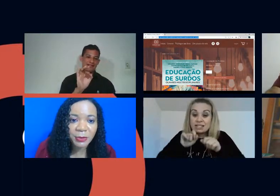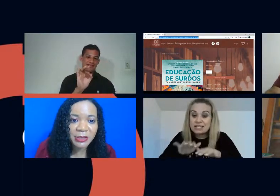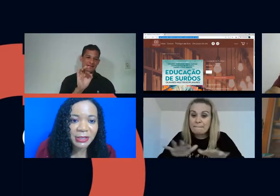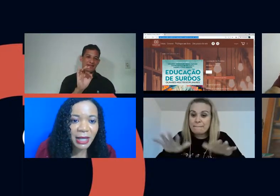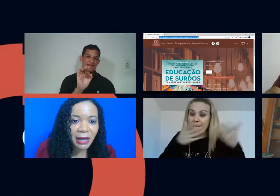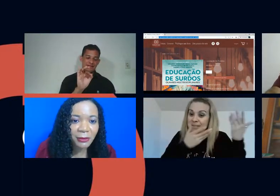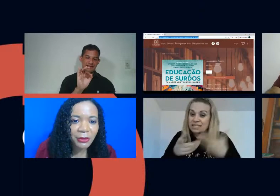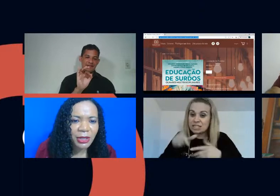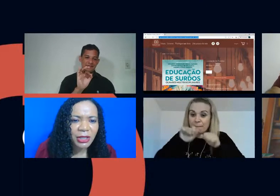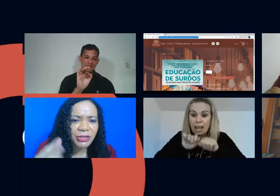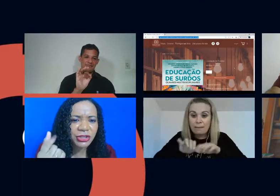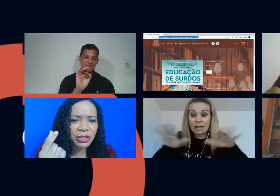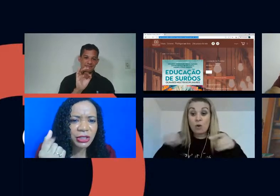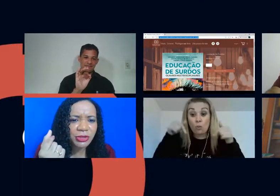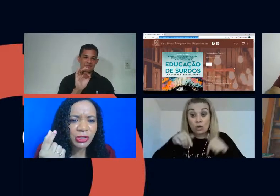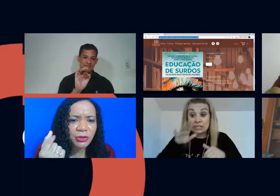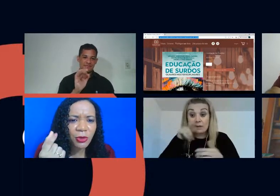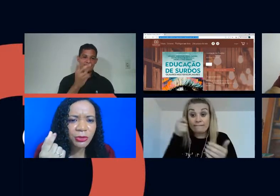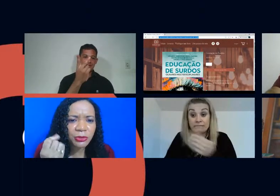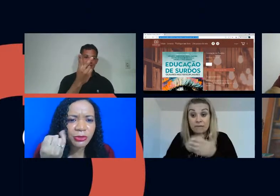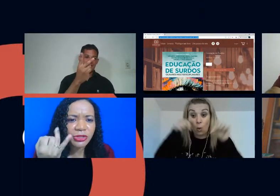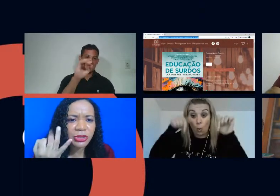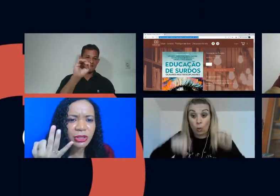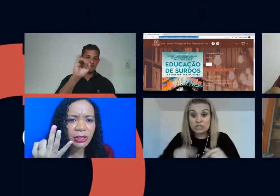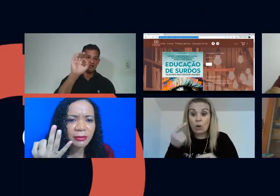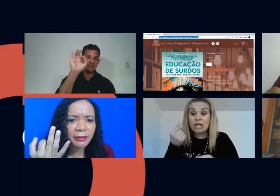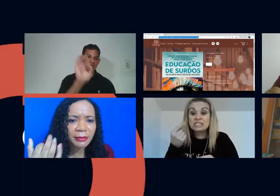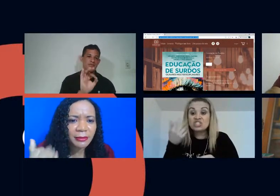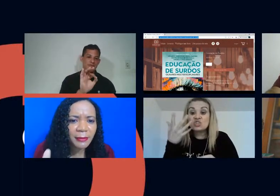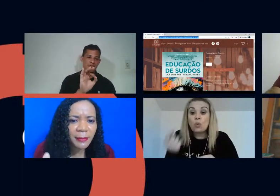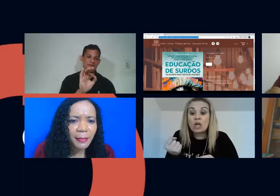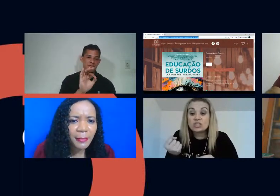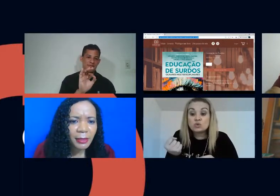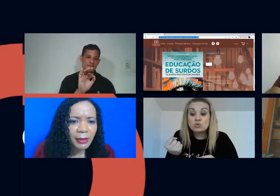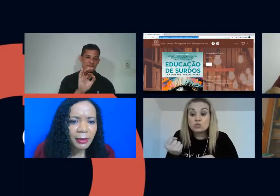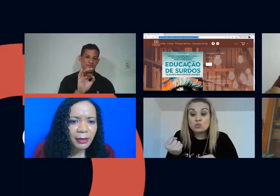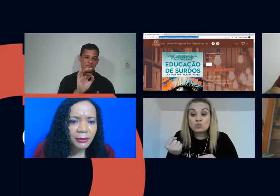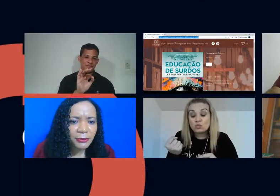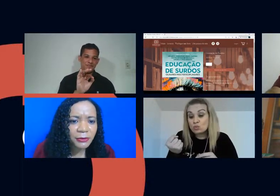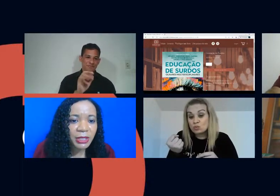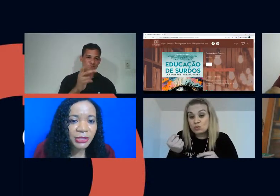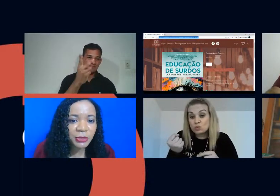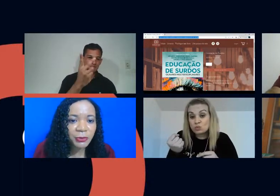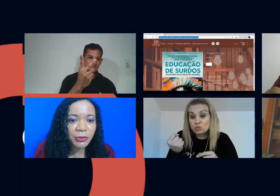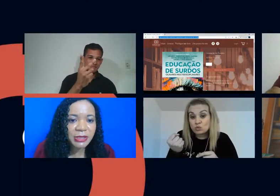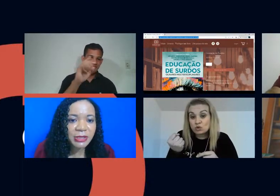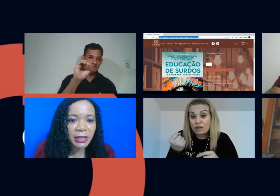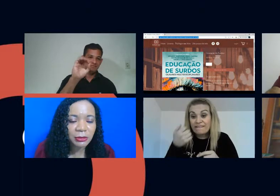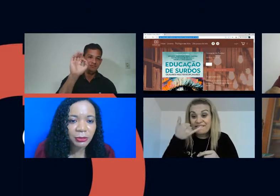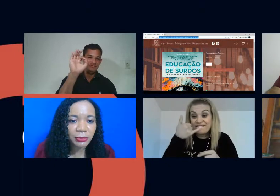desconto especial de o desconto de